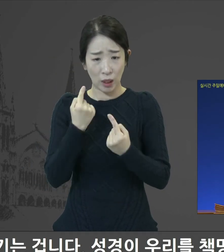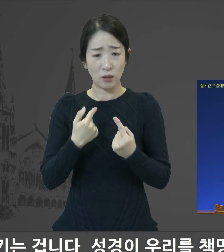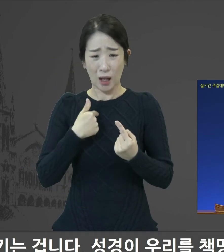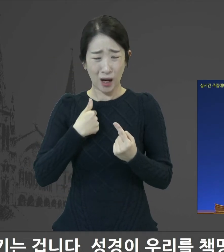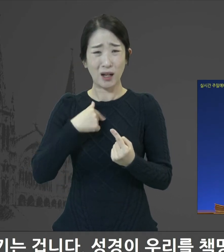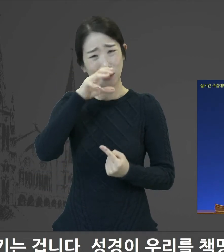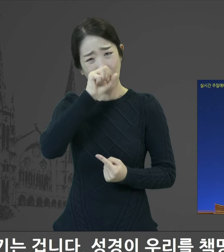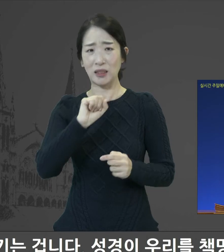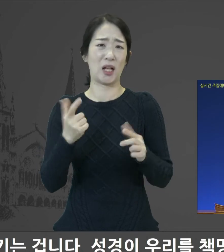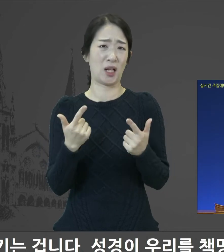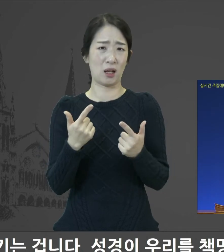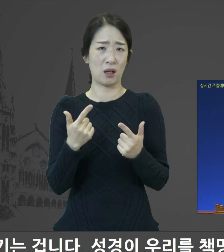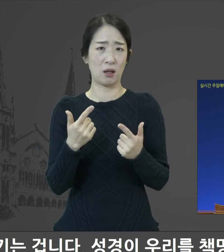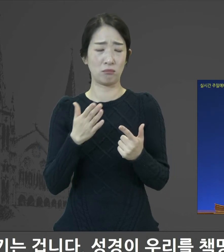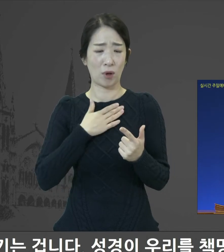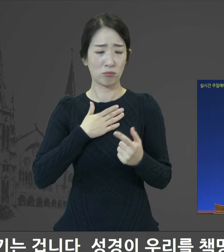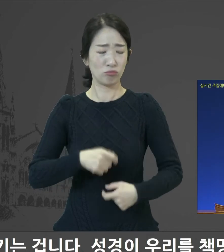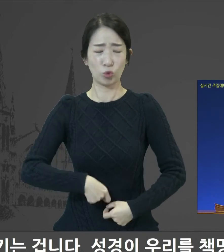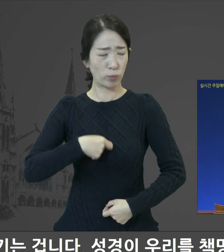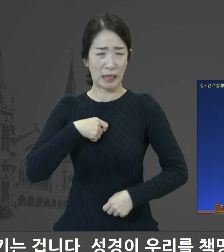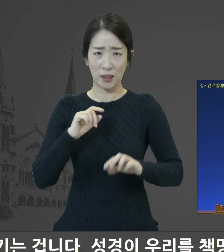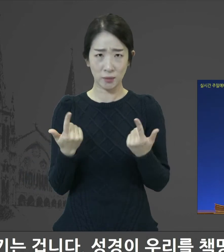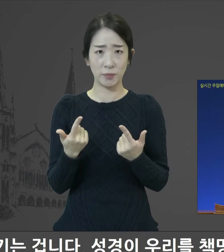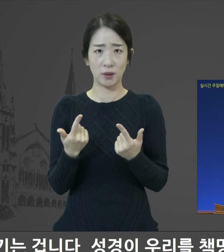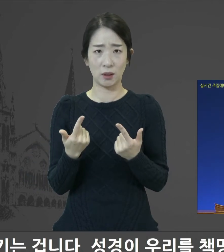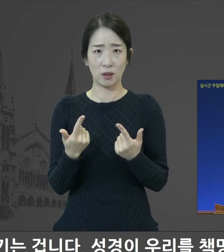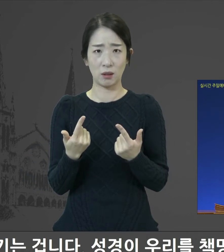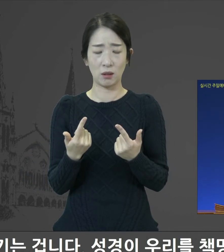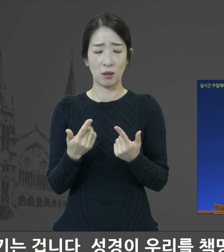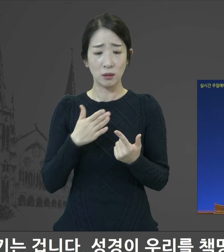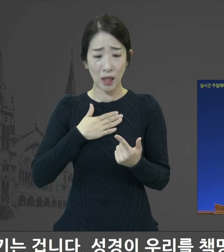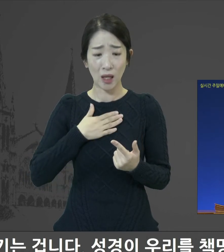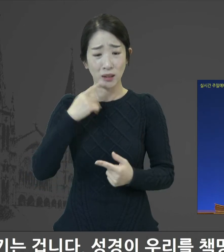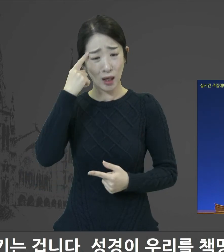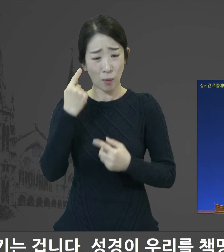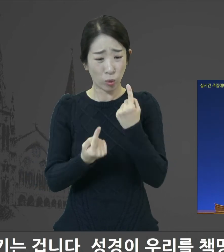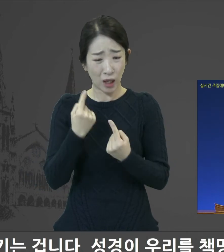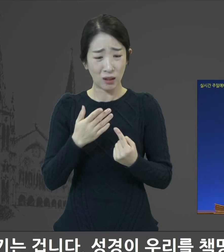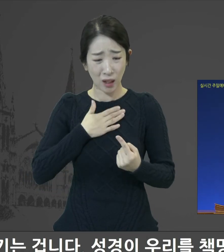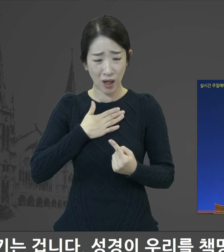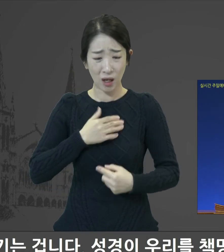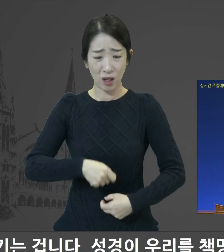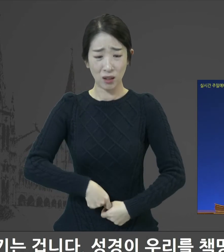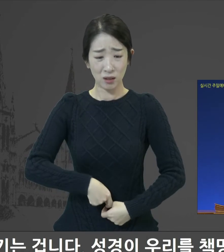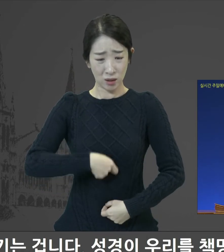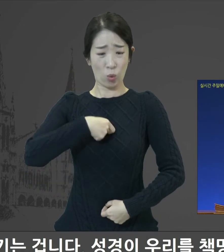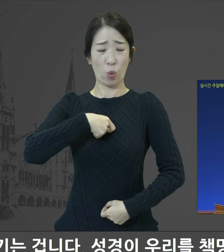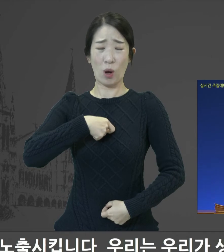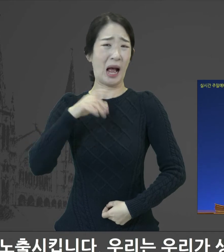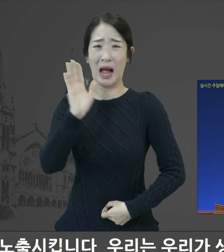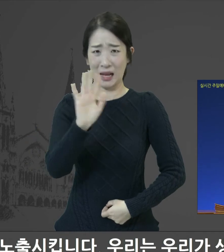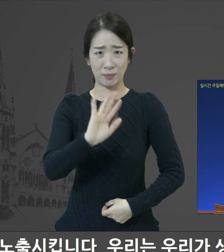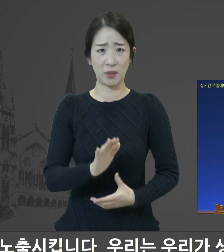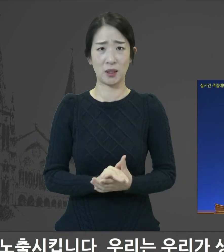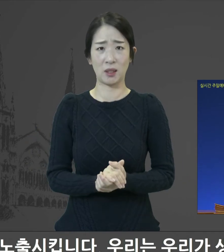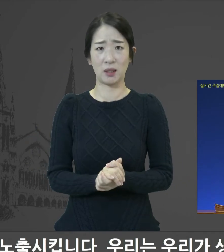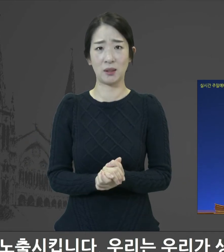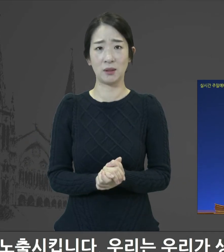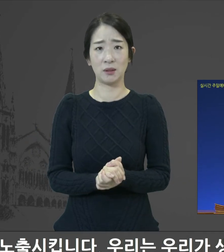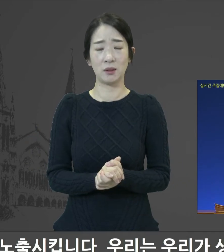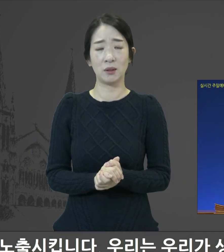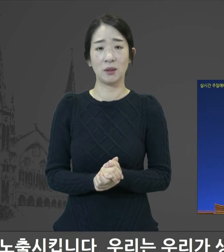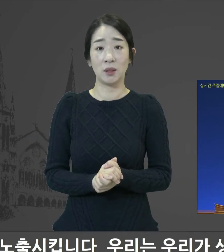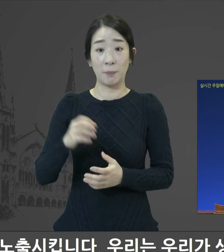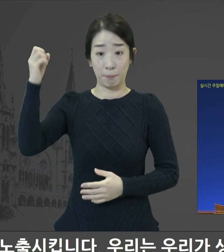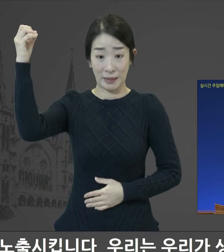않습니다. 우리는 우리가 생각하는 것만큼 진실하지 않습니다. 아마 거의 모든 성도님들이 다 그럴 겁니다. 3주 전 말씀,